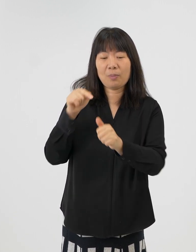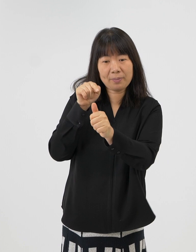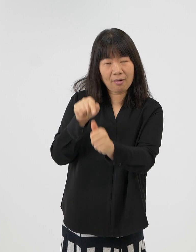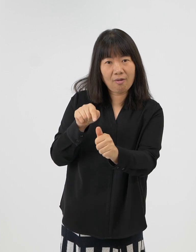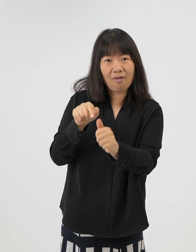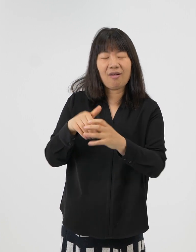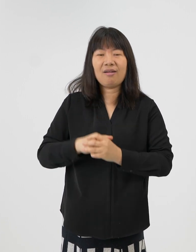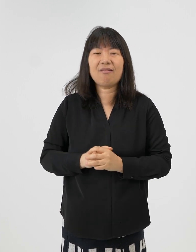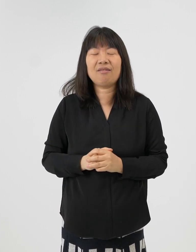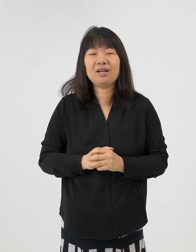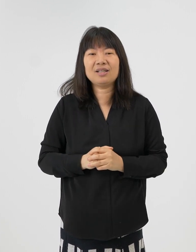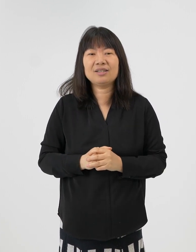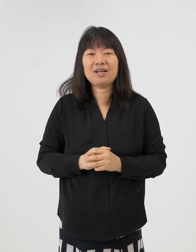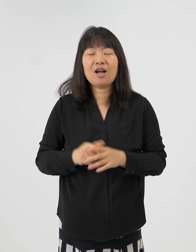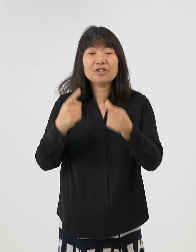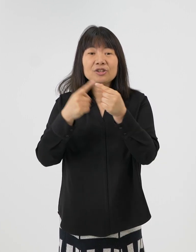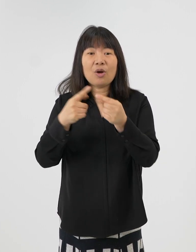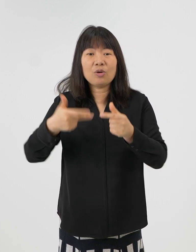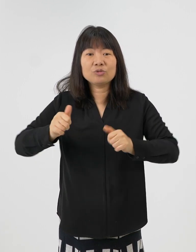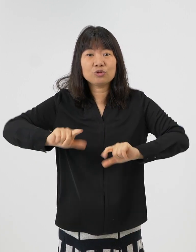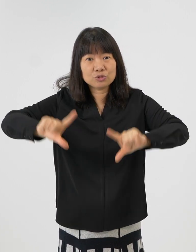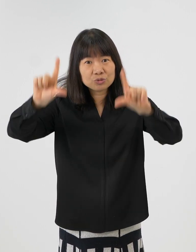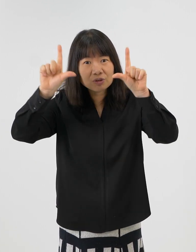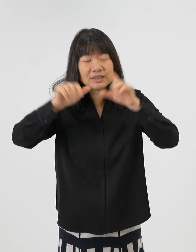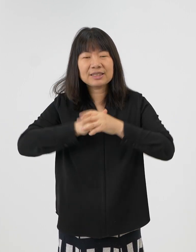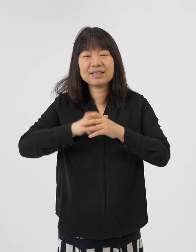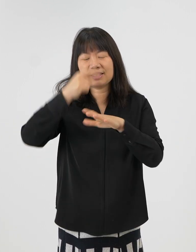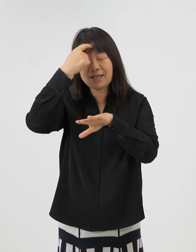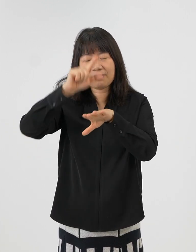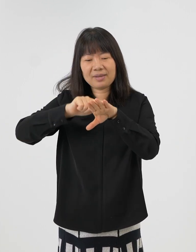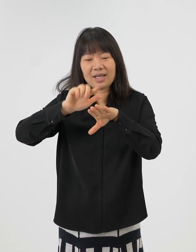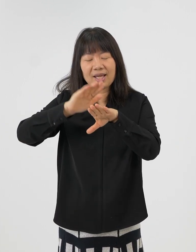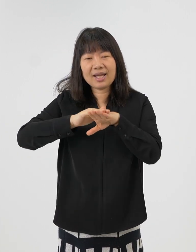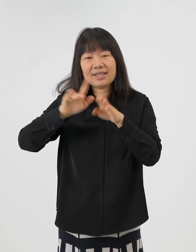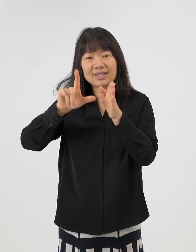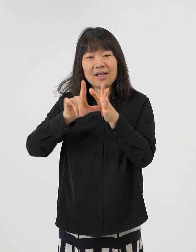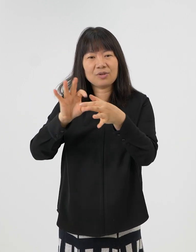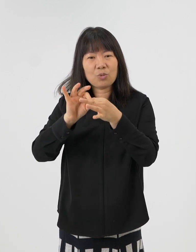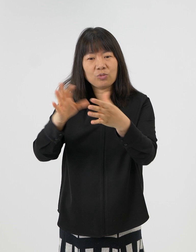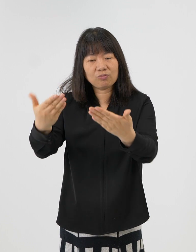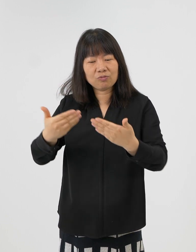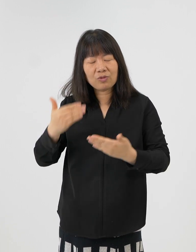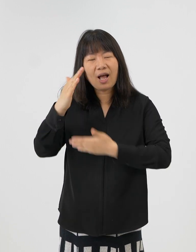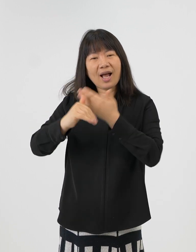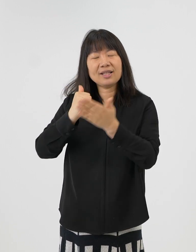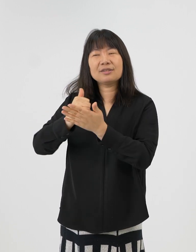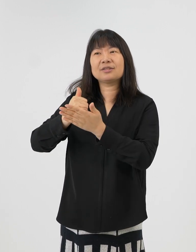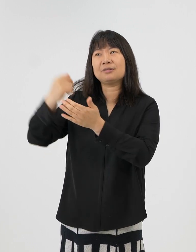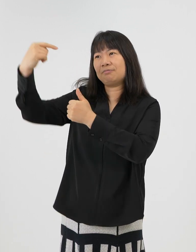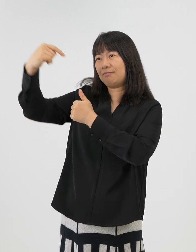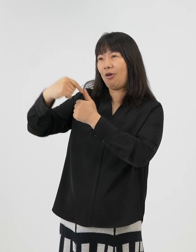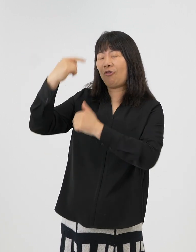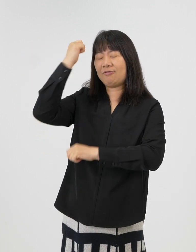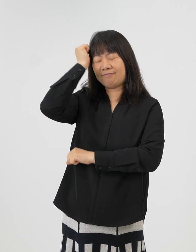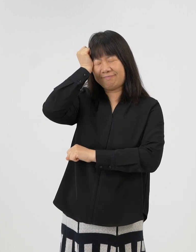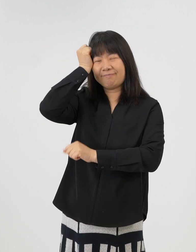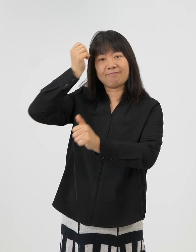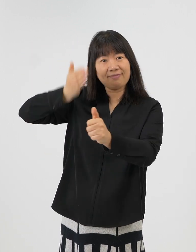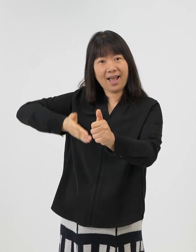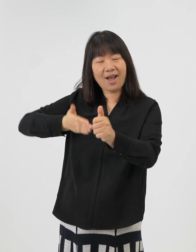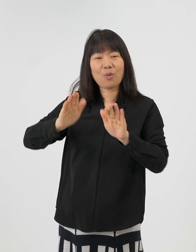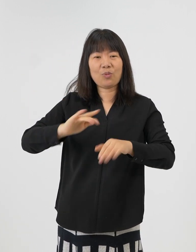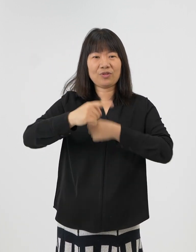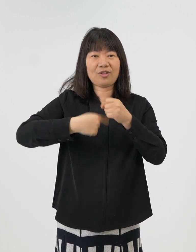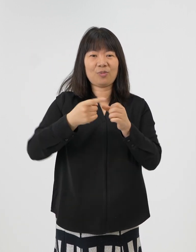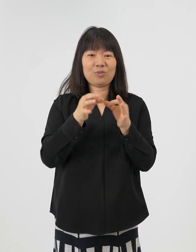명령이 이 첫 주일 예배 시간을 통해 주시는 하나님의 명령인 걸로 기억하여 금년 한 해